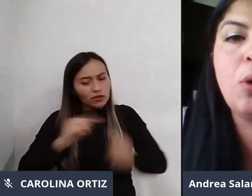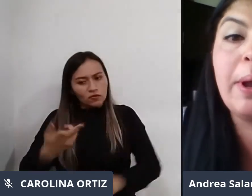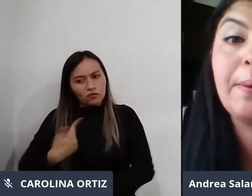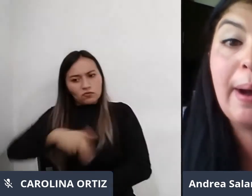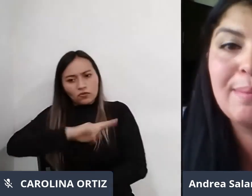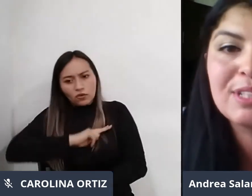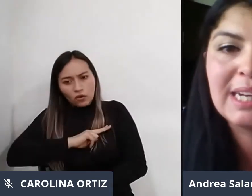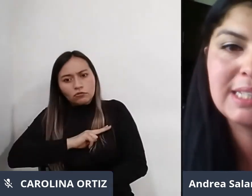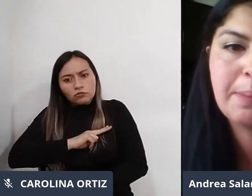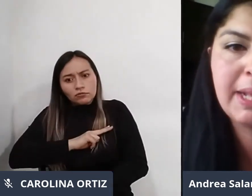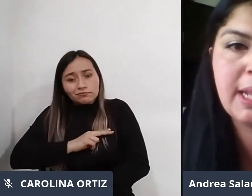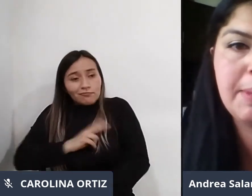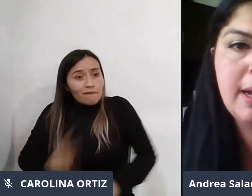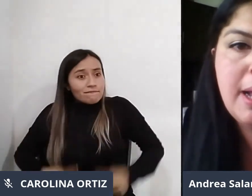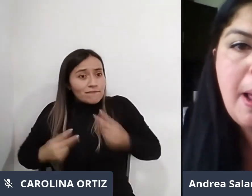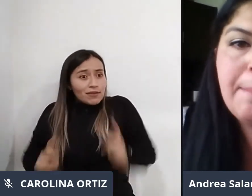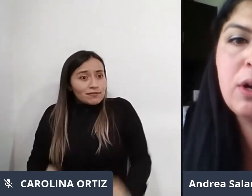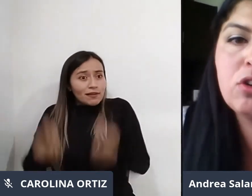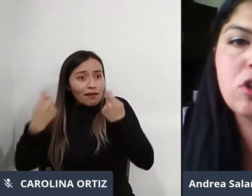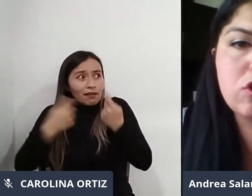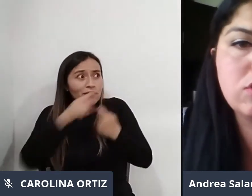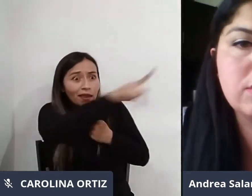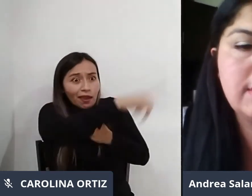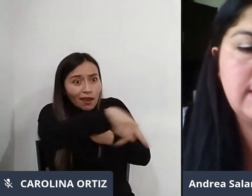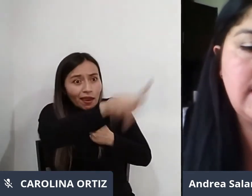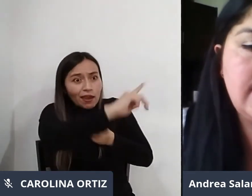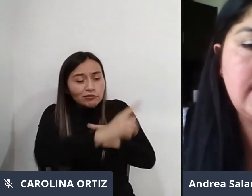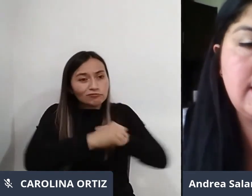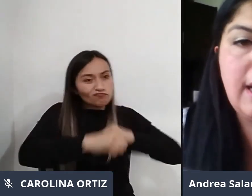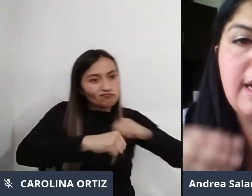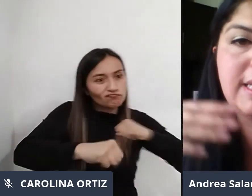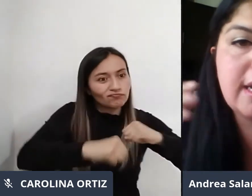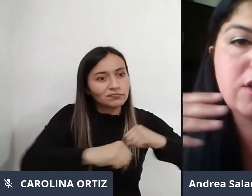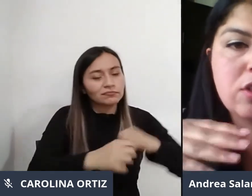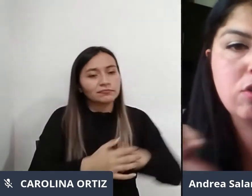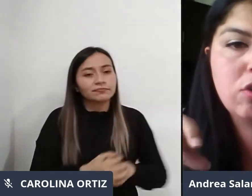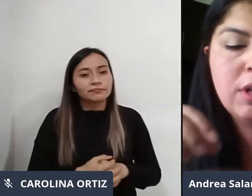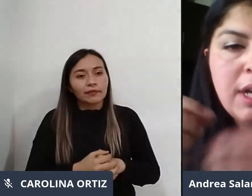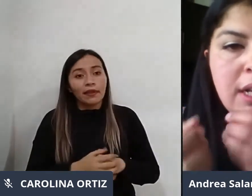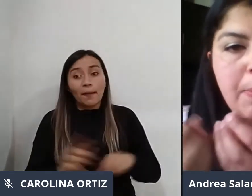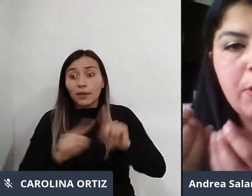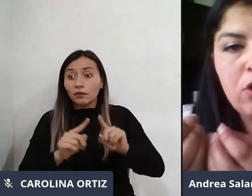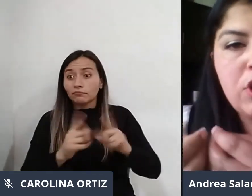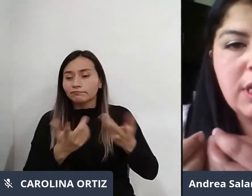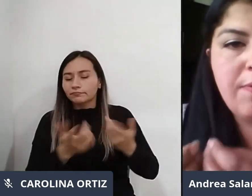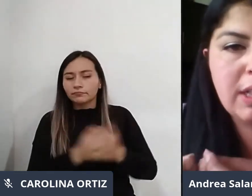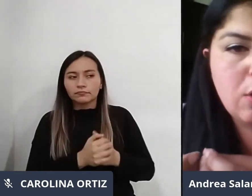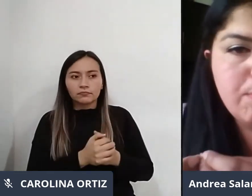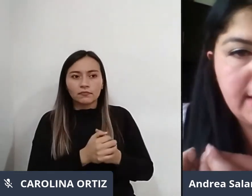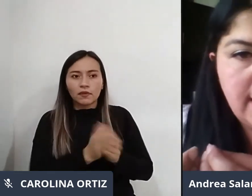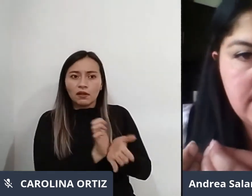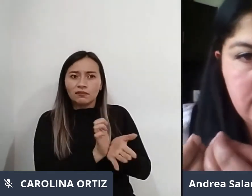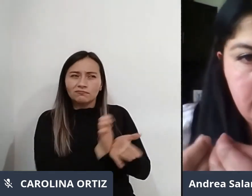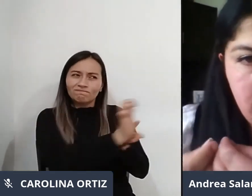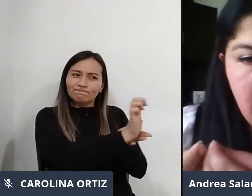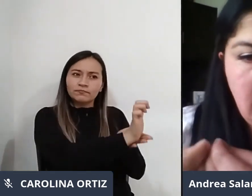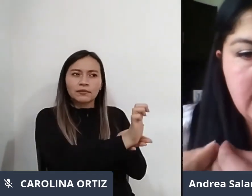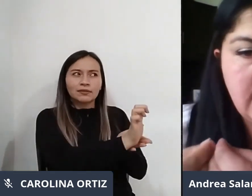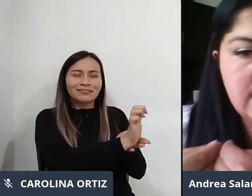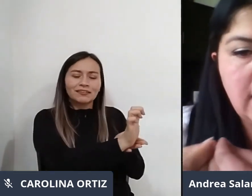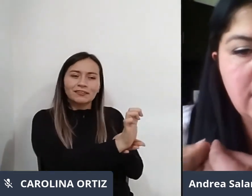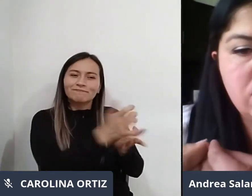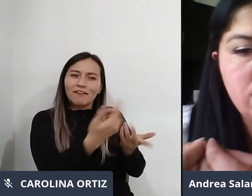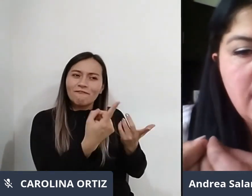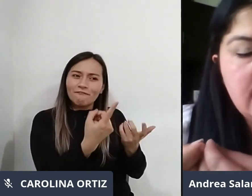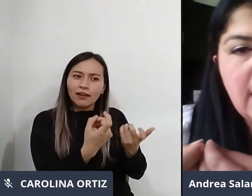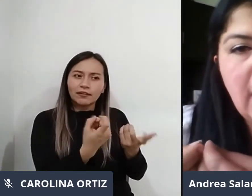que sobrevivamos a esta pandemia, pero nosotros en ese rechazo no, de pronto nos hace falta un matiz de